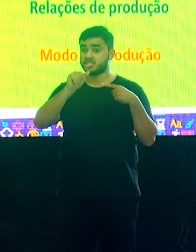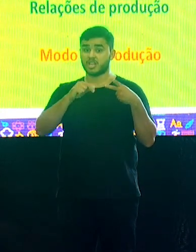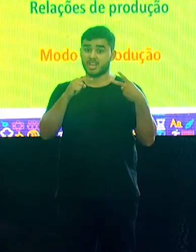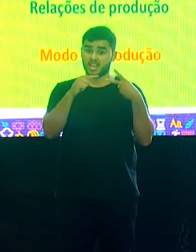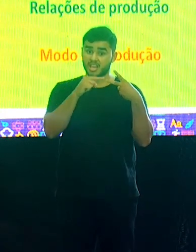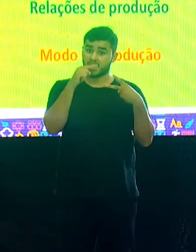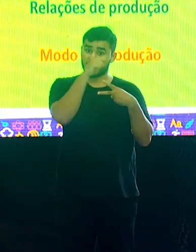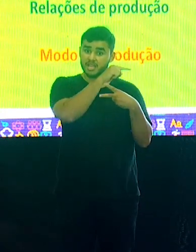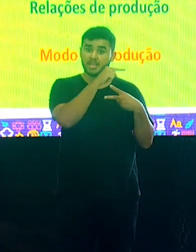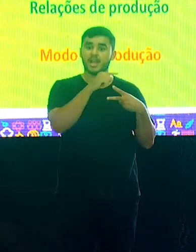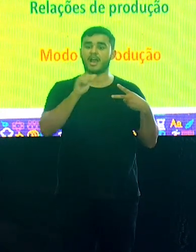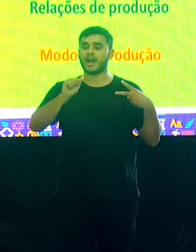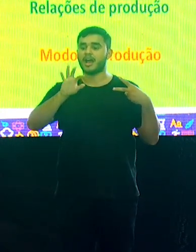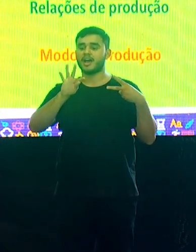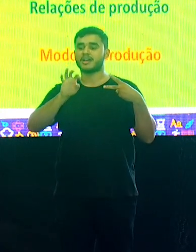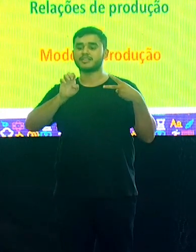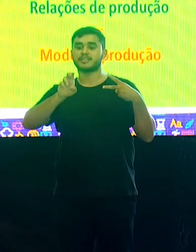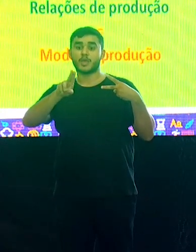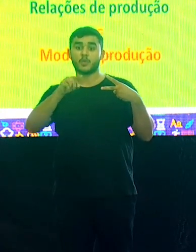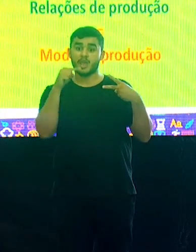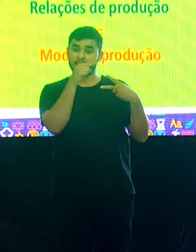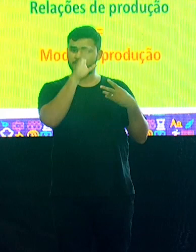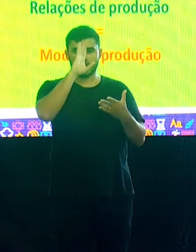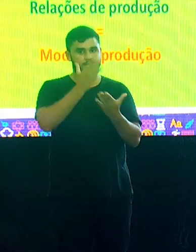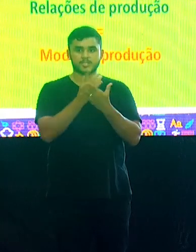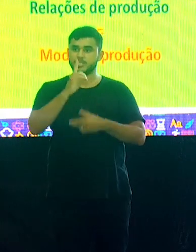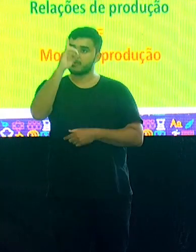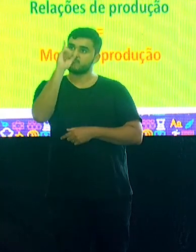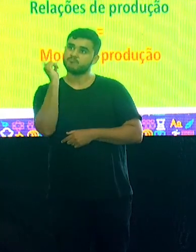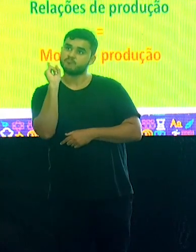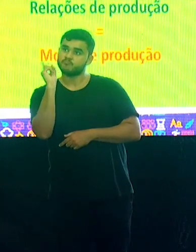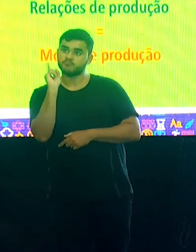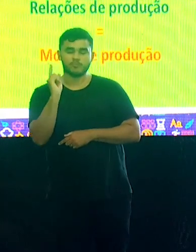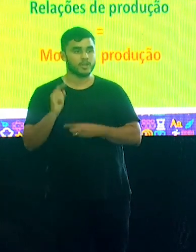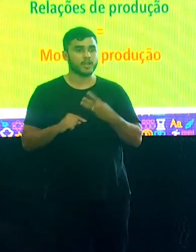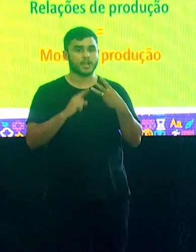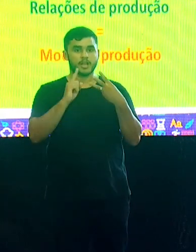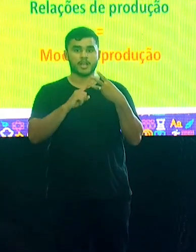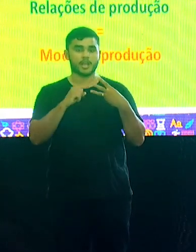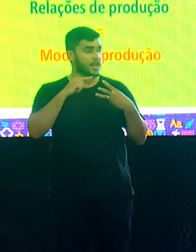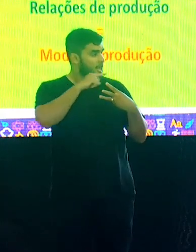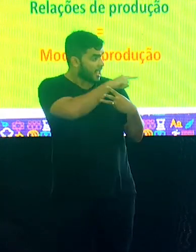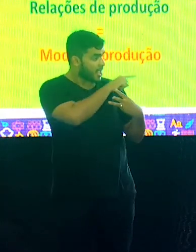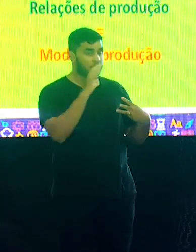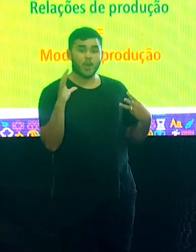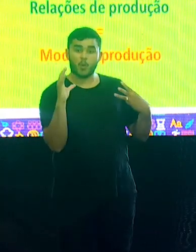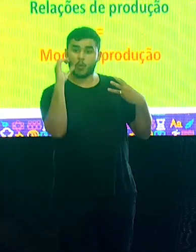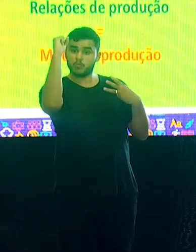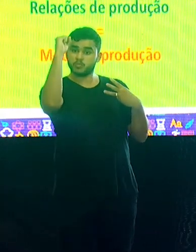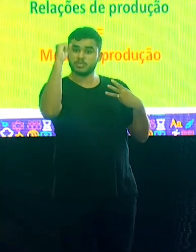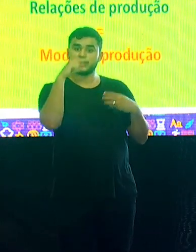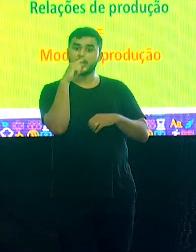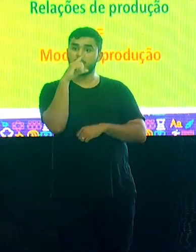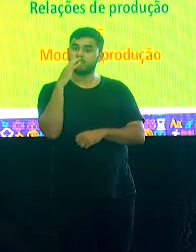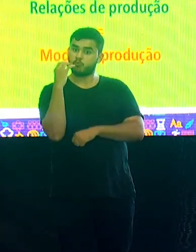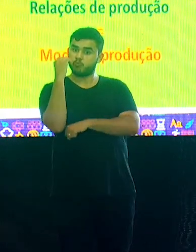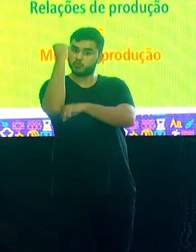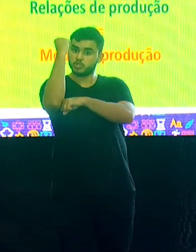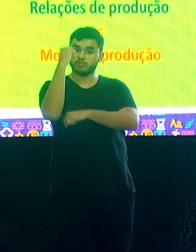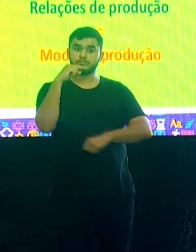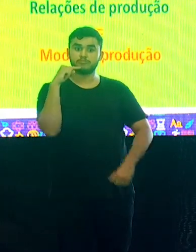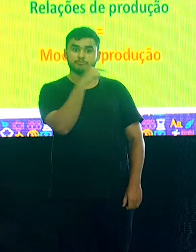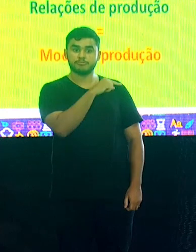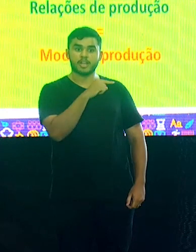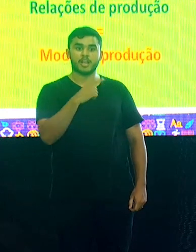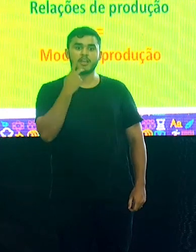de vermelho. A cor do comunismo para me doutrinar,